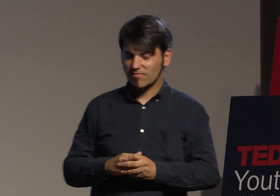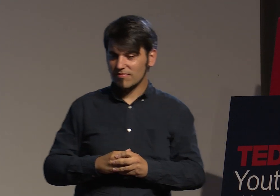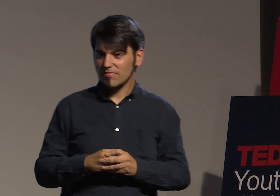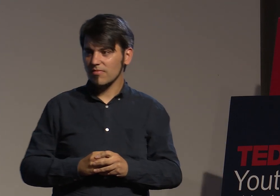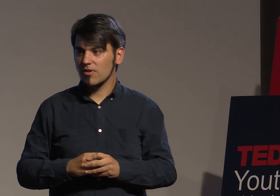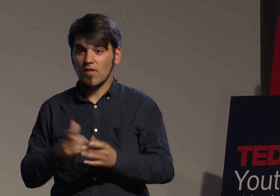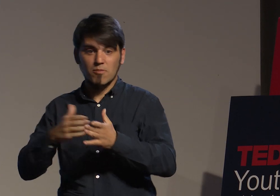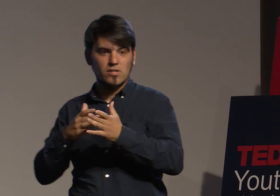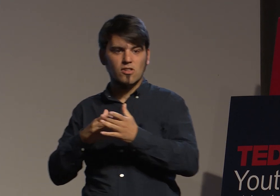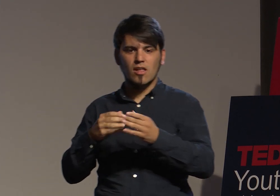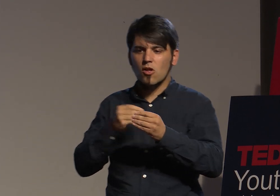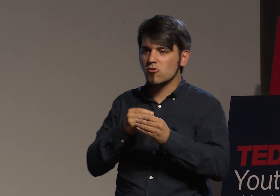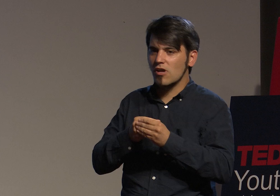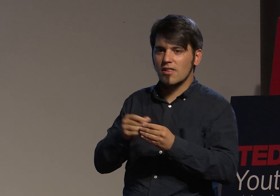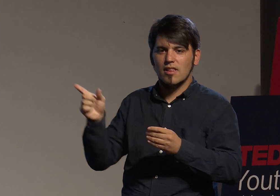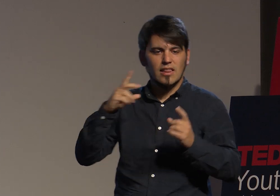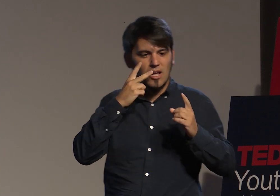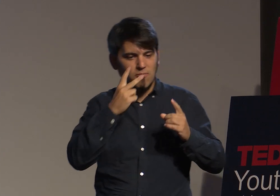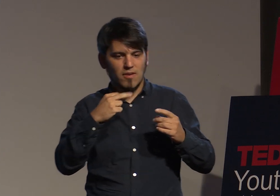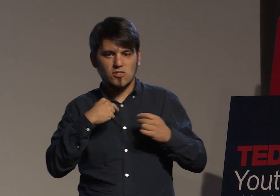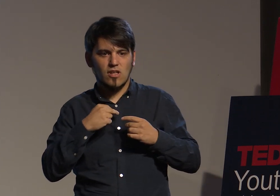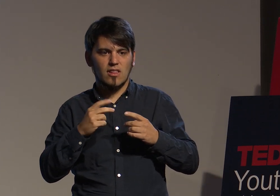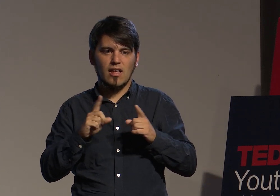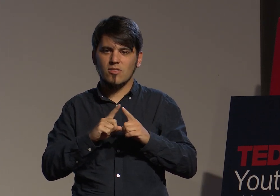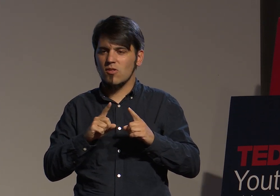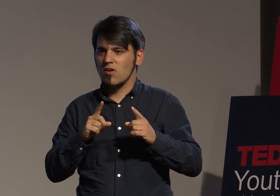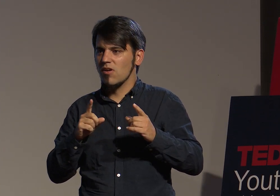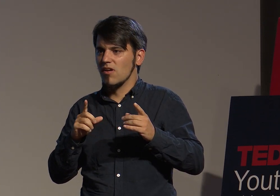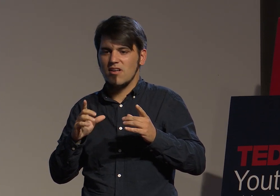България. Аз съм българин. Но всъщност отговорите, които получих, бяха на английски език.